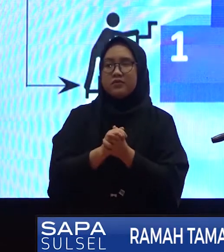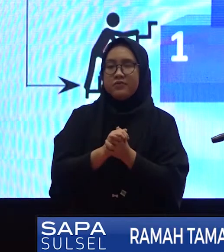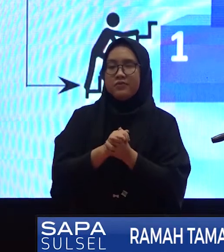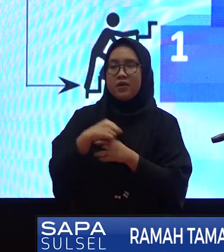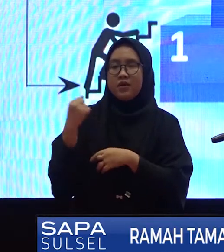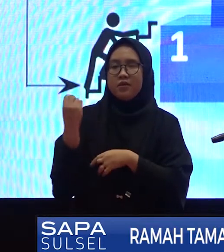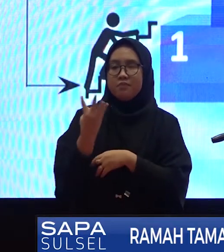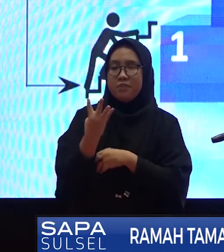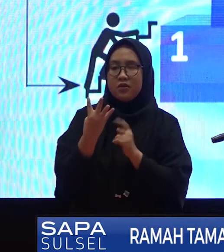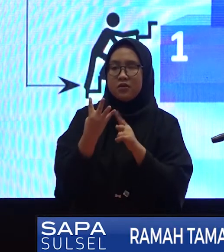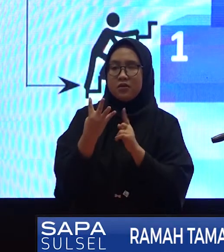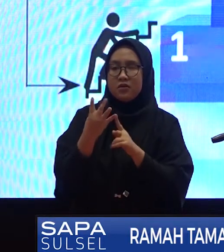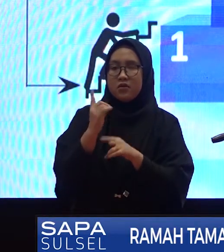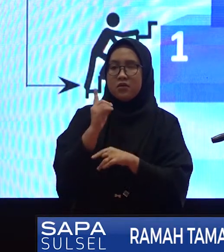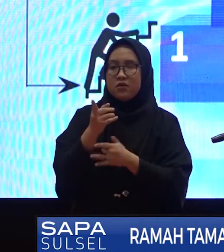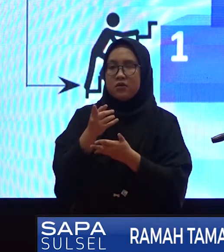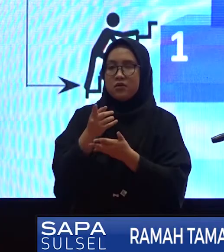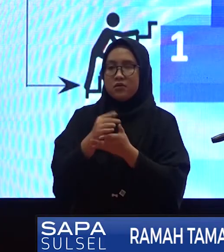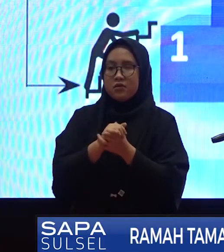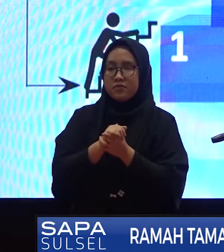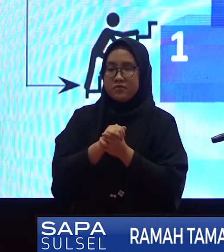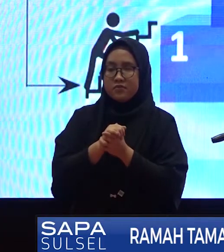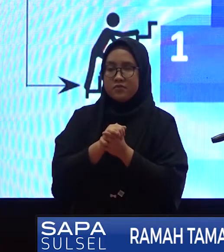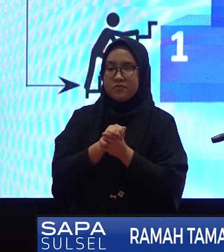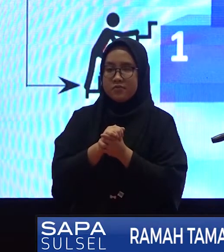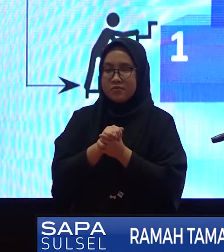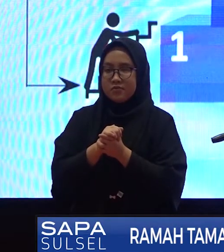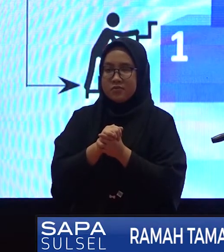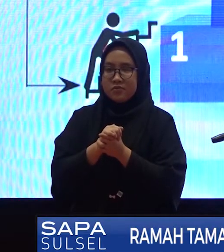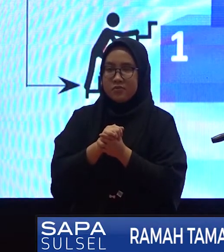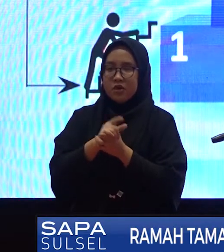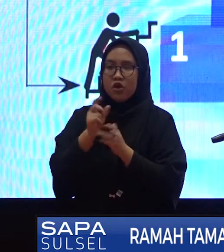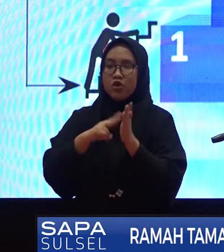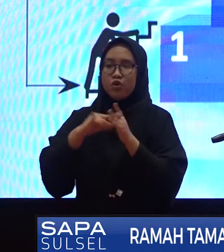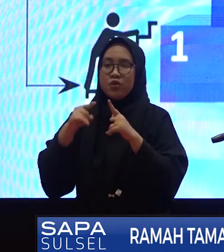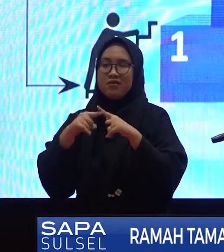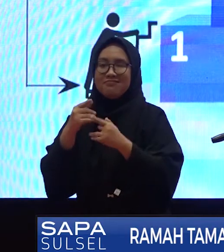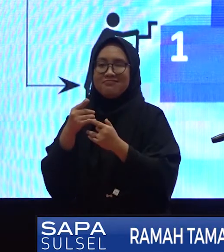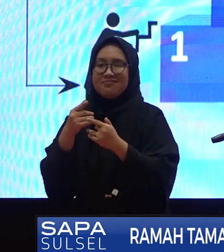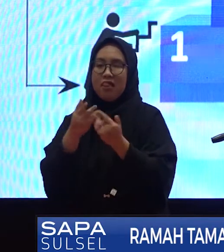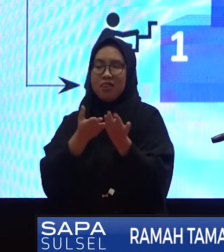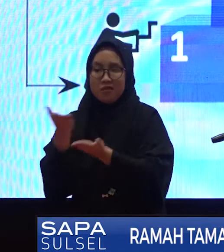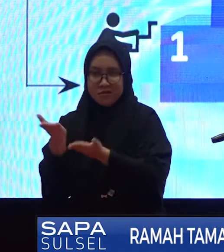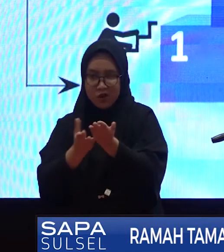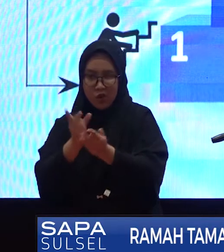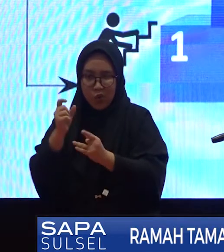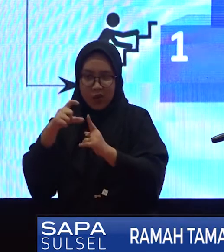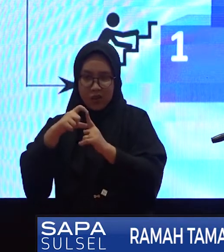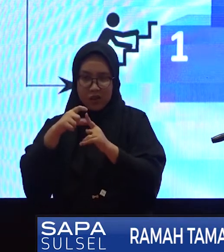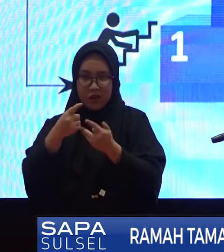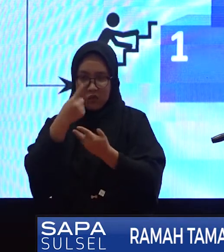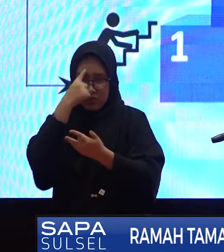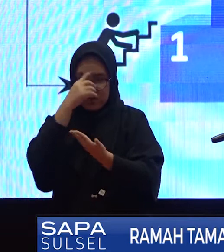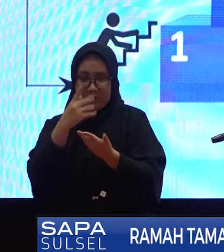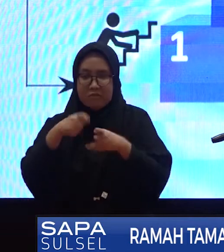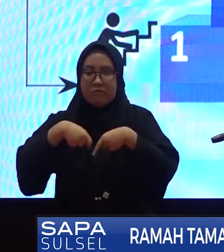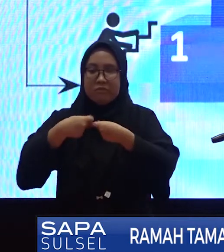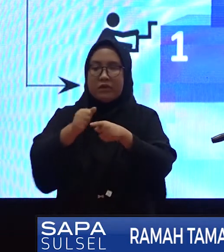keempat adalah inclusive job center unit layanan disabilitas dilaksanakan untuk memberi